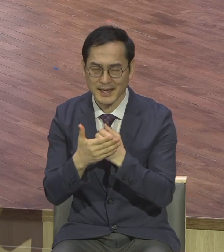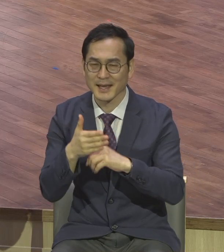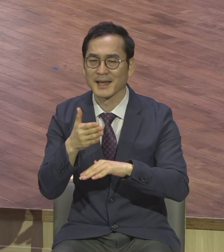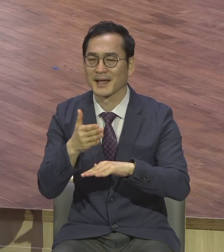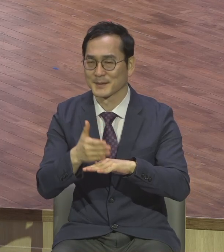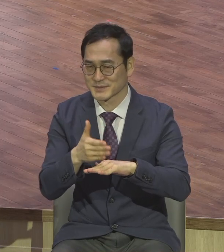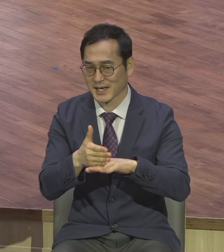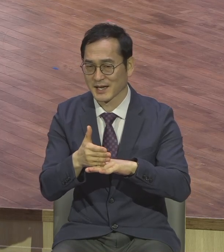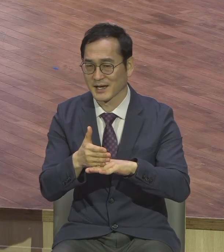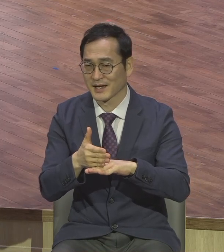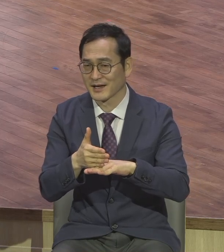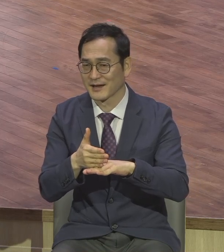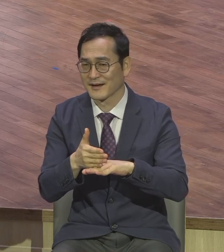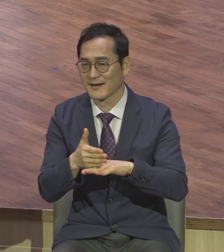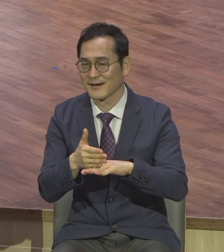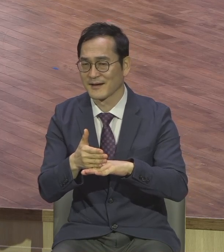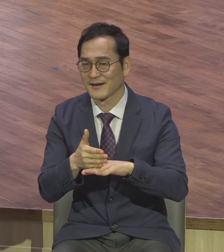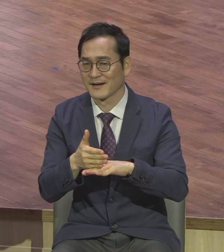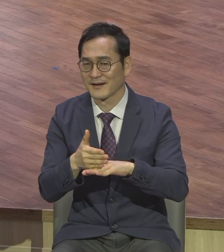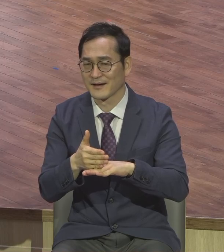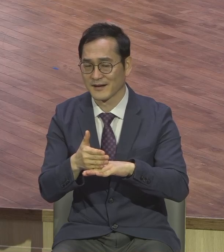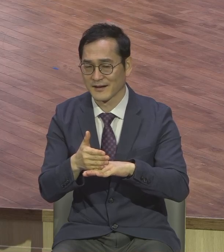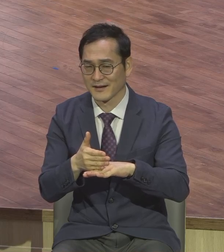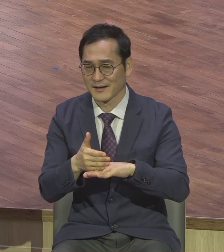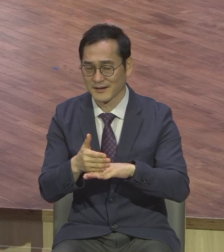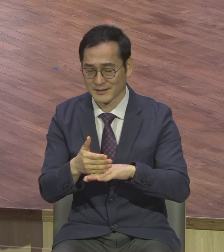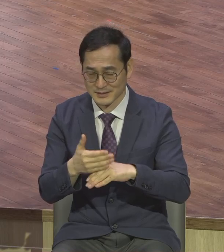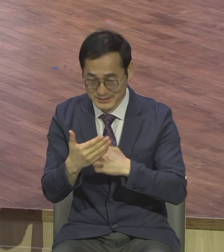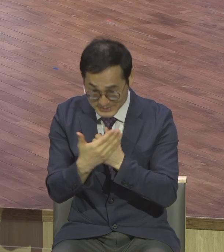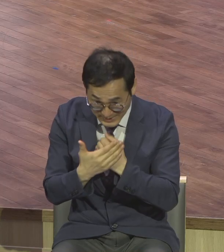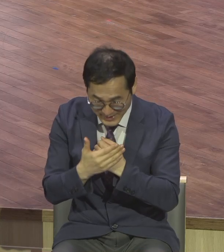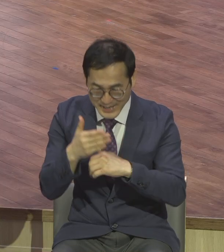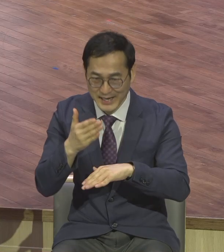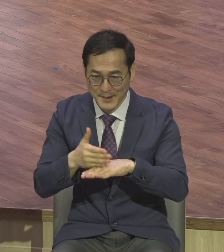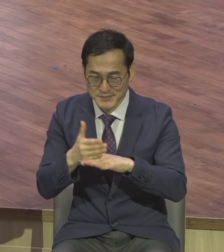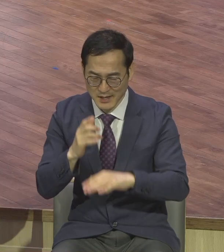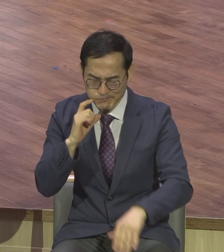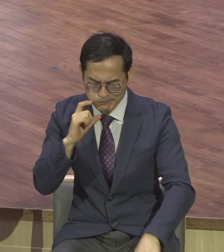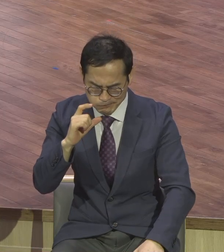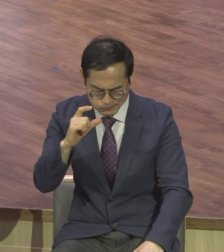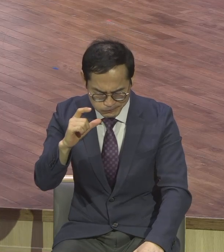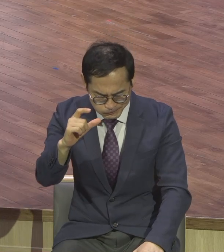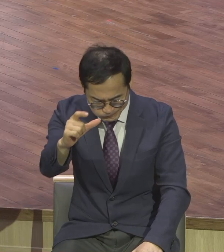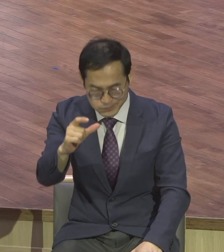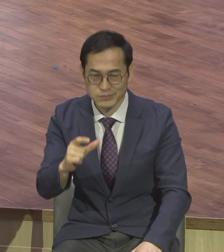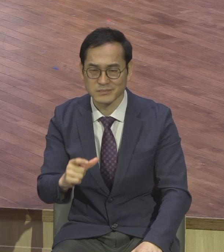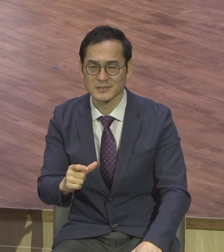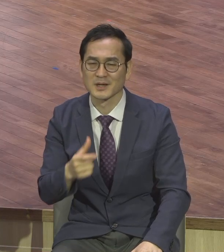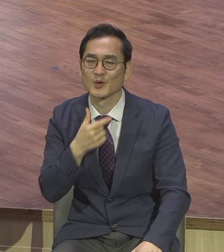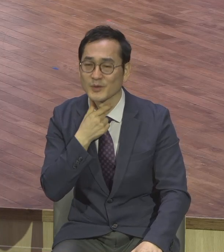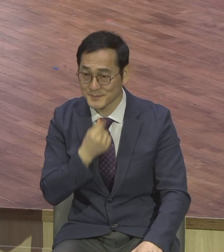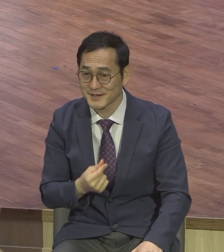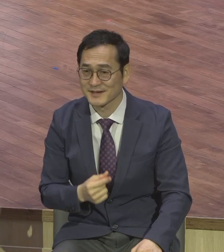상황 속에서도 중단되지 않는 예언교가 되기를 진행으로